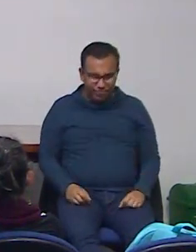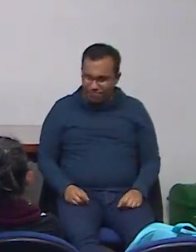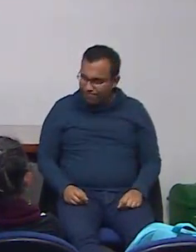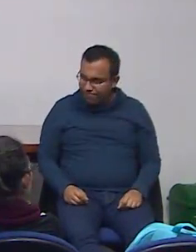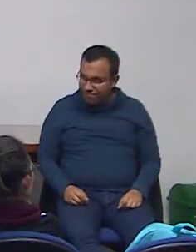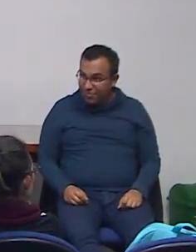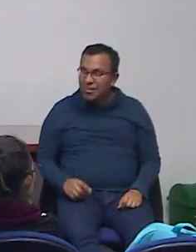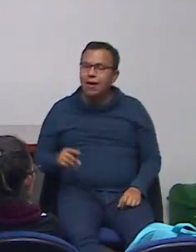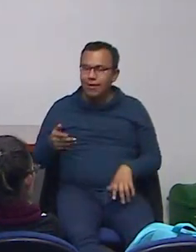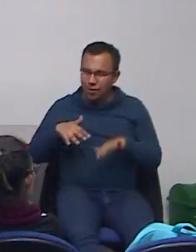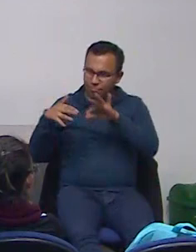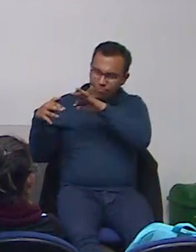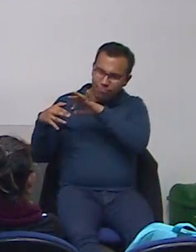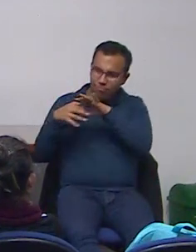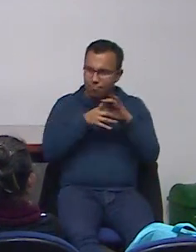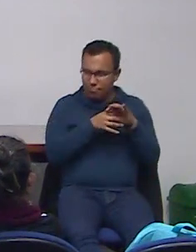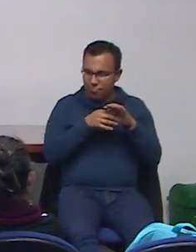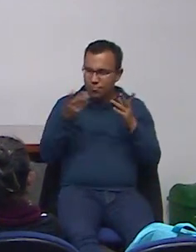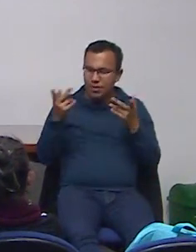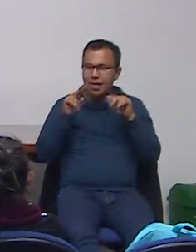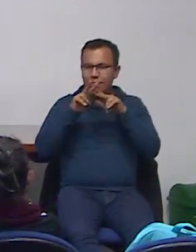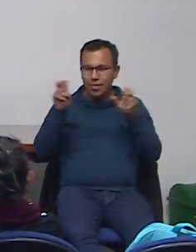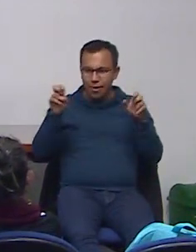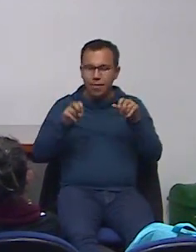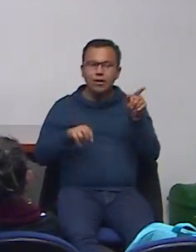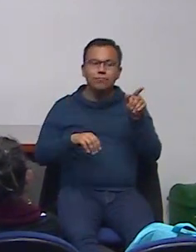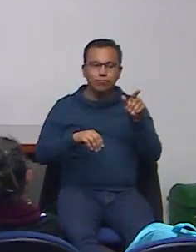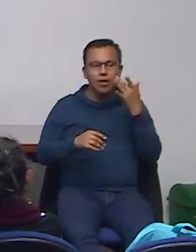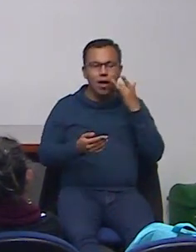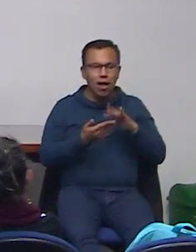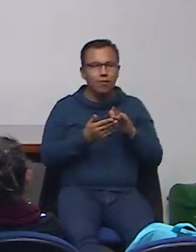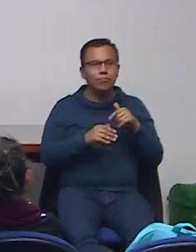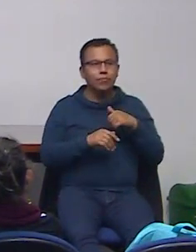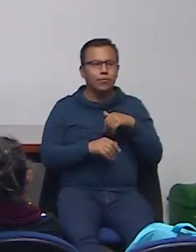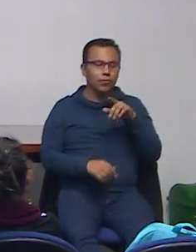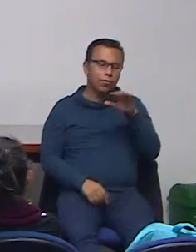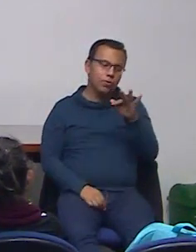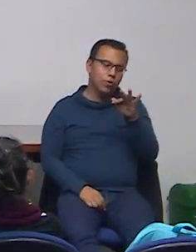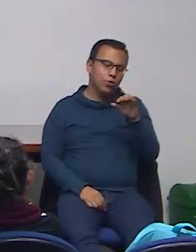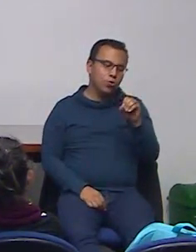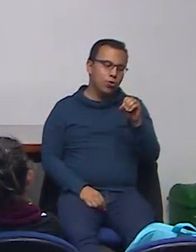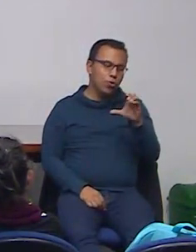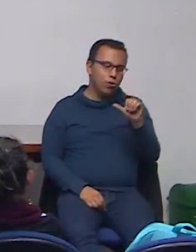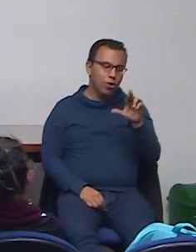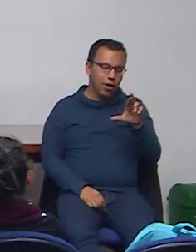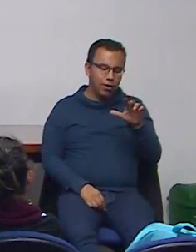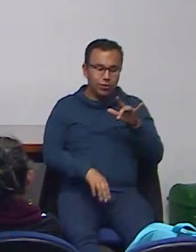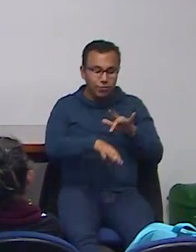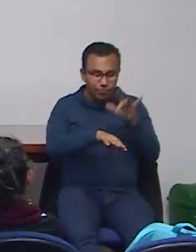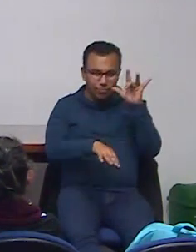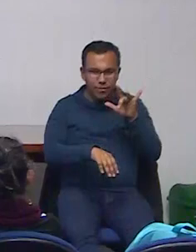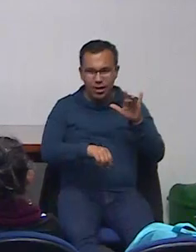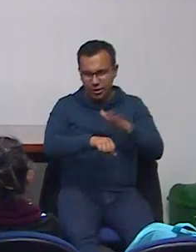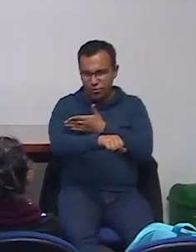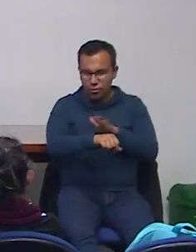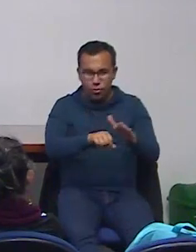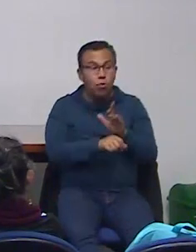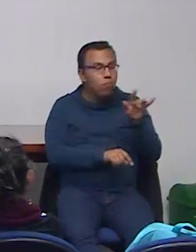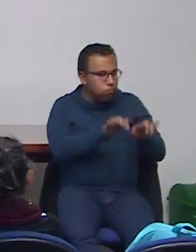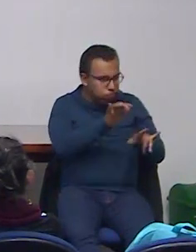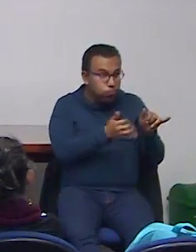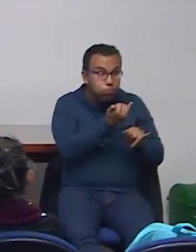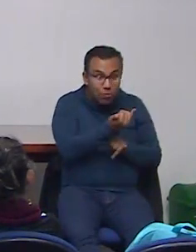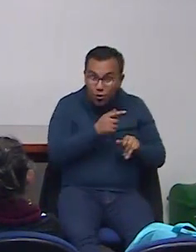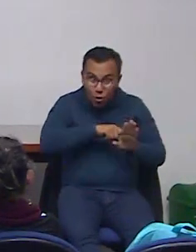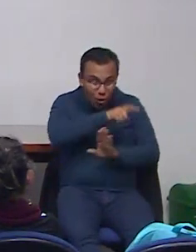y ella conecta también algo con el tema del sonido Entonces ella tiene un documental que se llama tocar el sonido Touch The Sound eso lo pueden encontrar